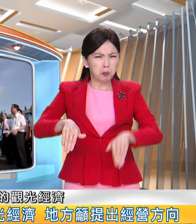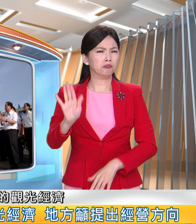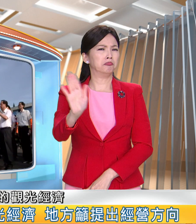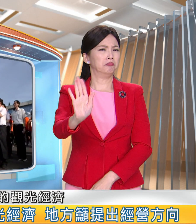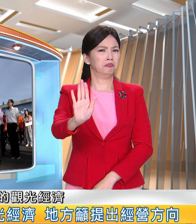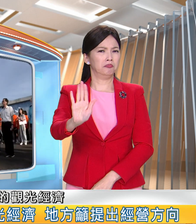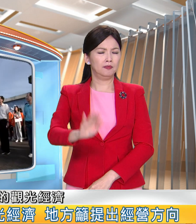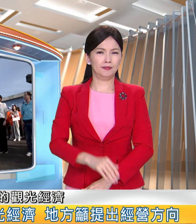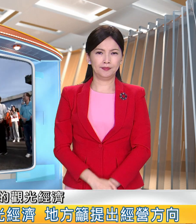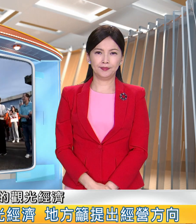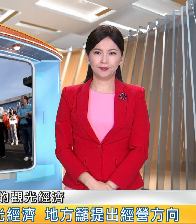济。